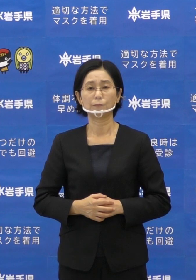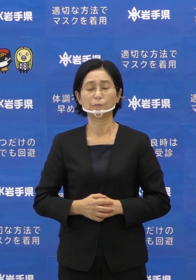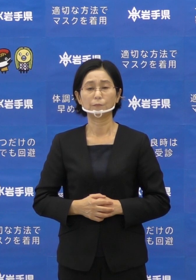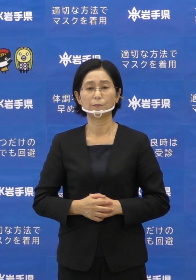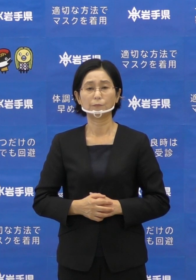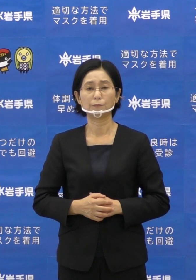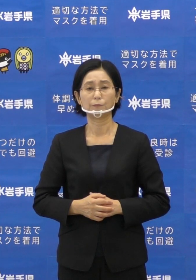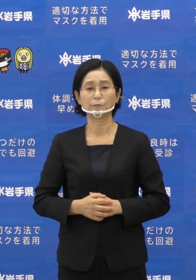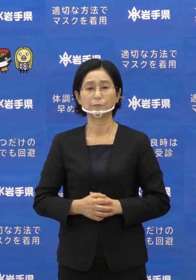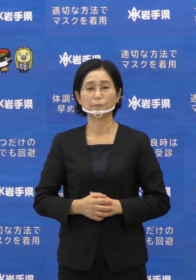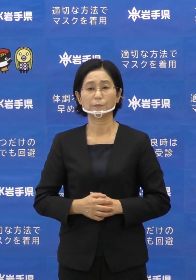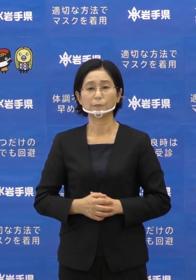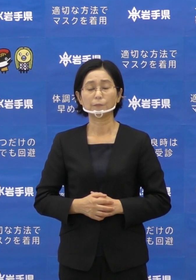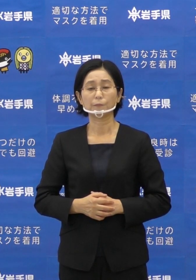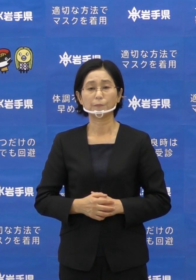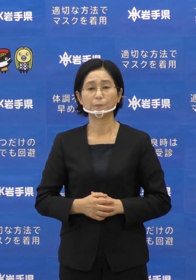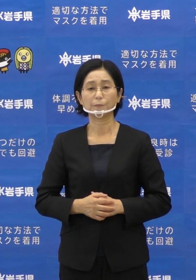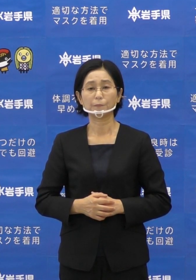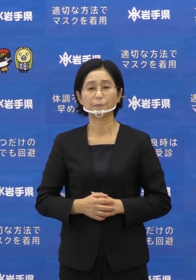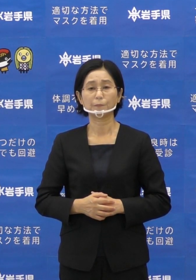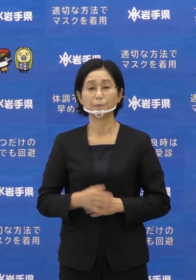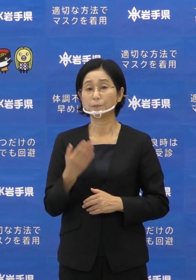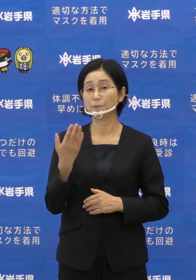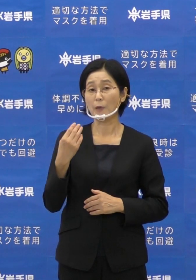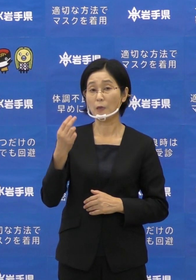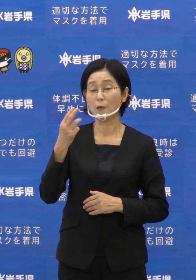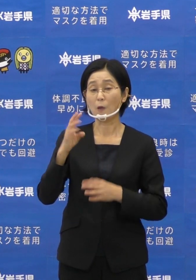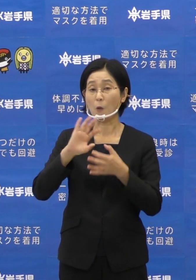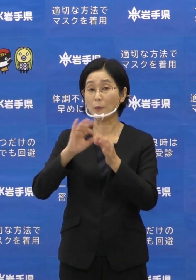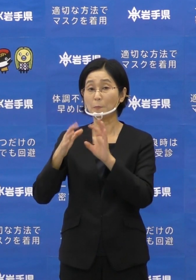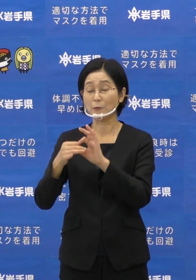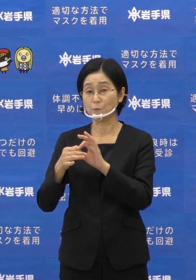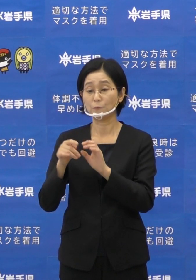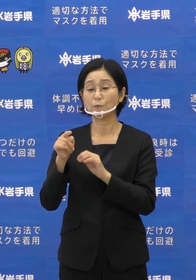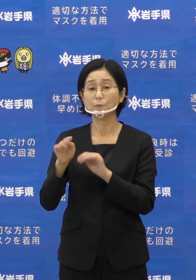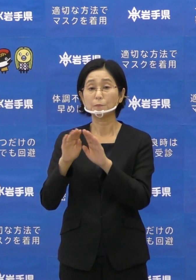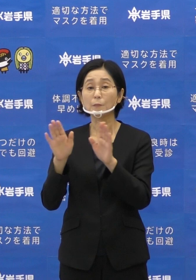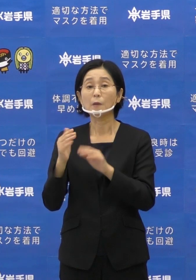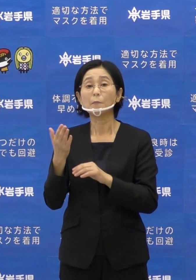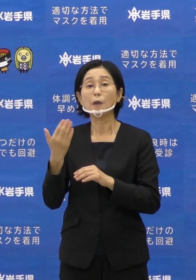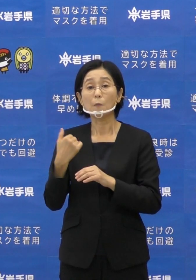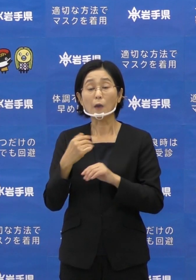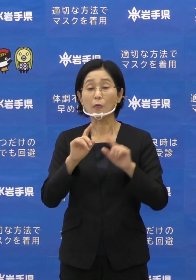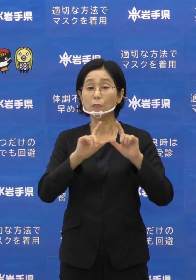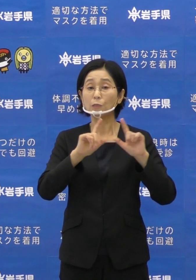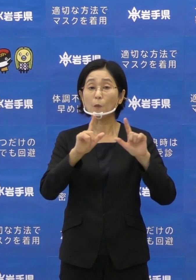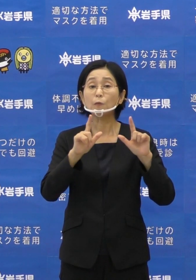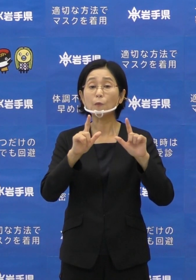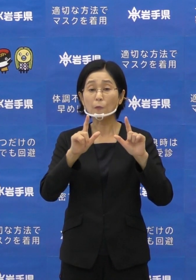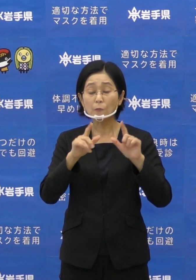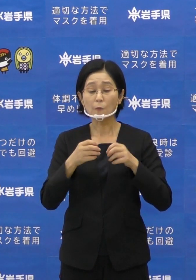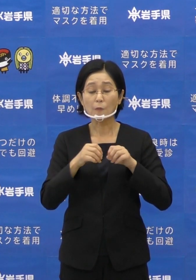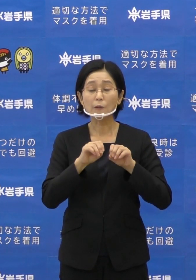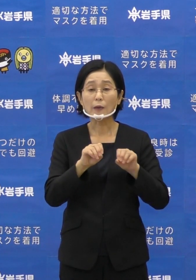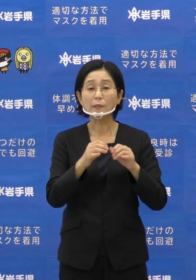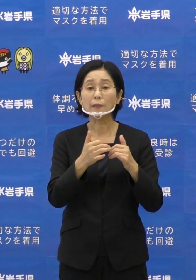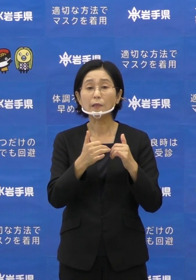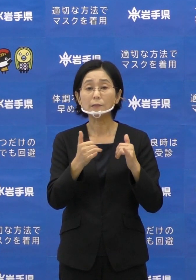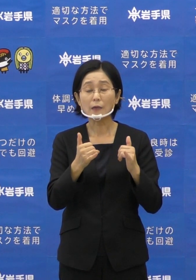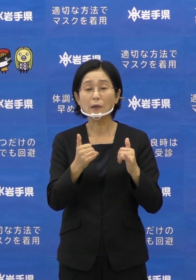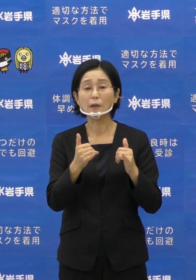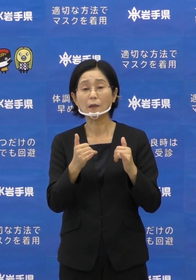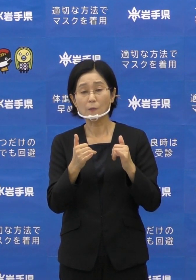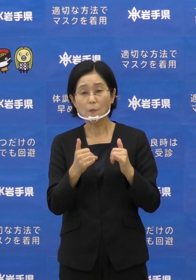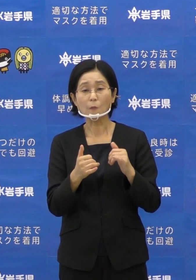まあオリンピックの方が始まる前にやはり東京をほぼゼロにする10万人あたり